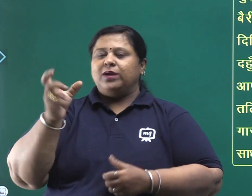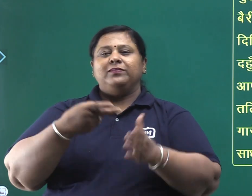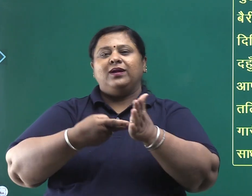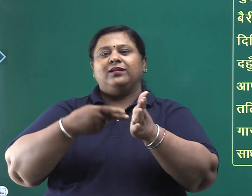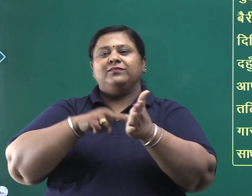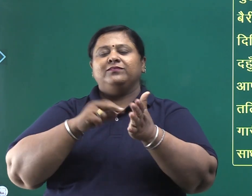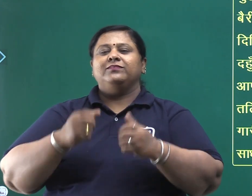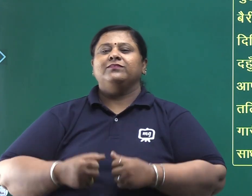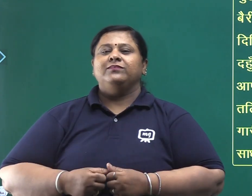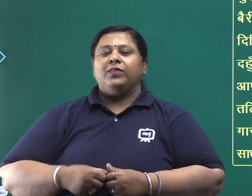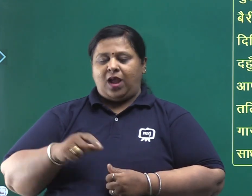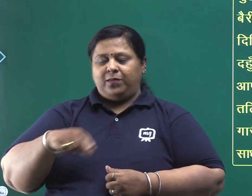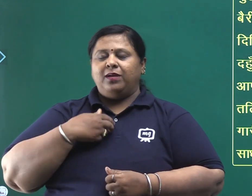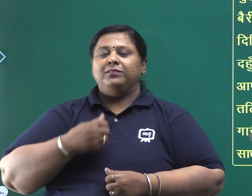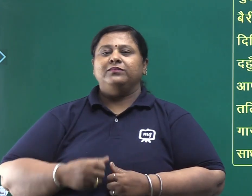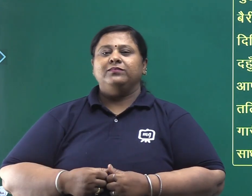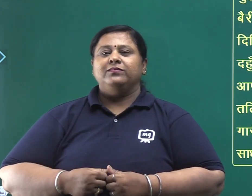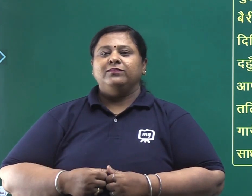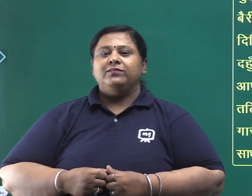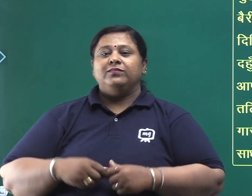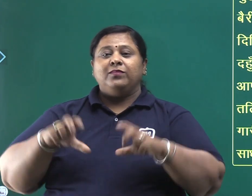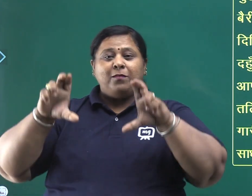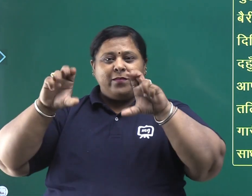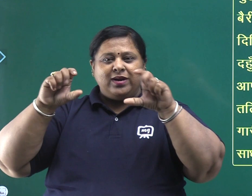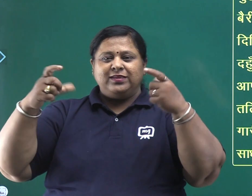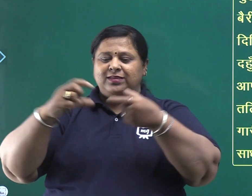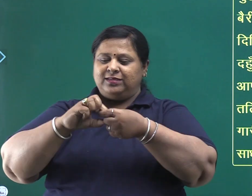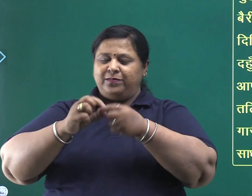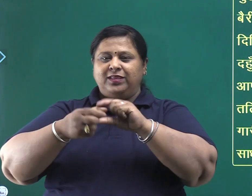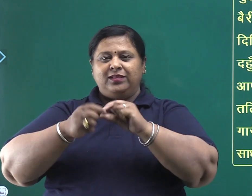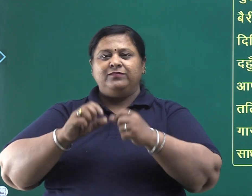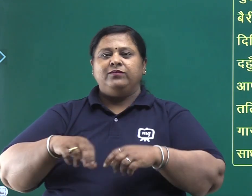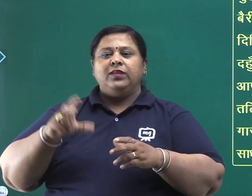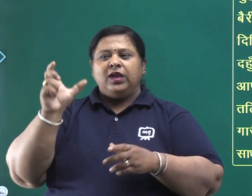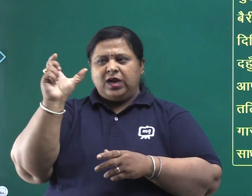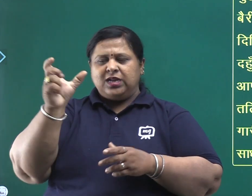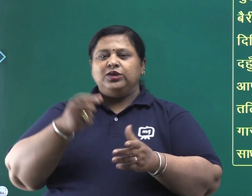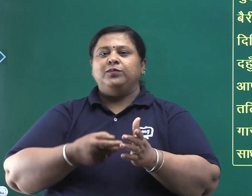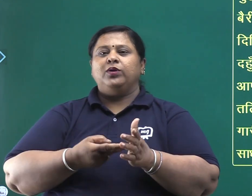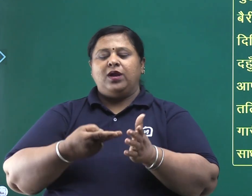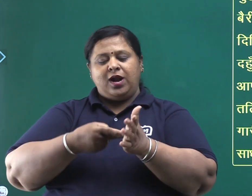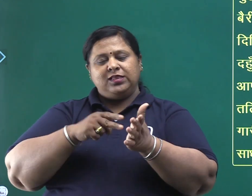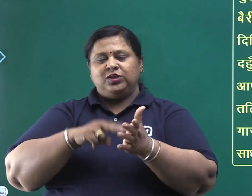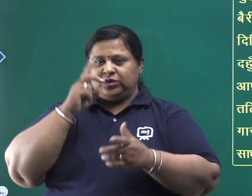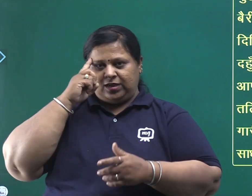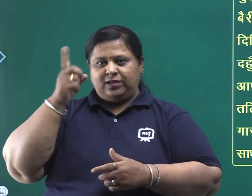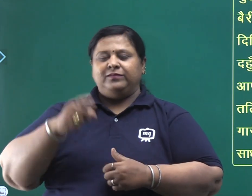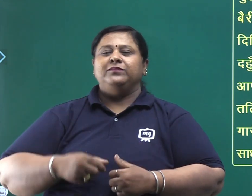शब्दार्थ। अब हम पाठ से संबंधित कठिन शब्दों के अर्थ